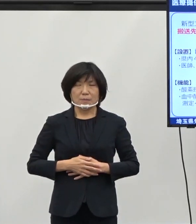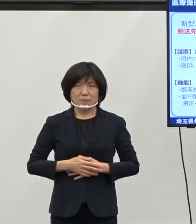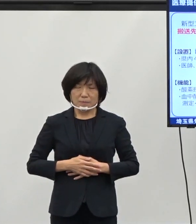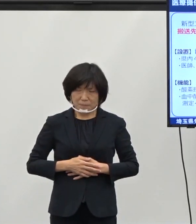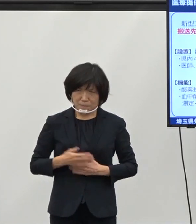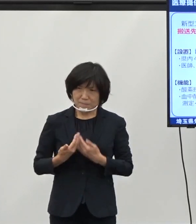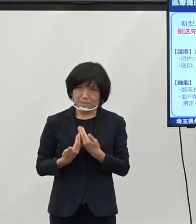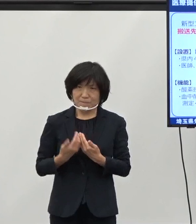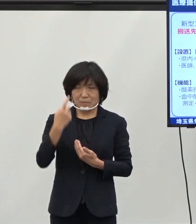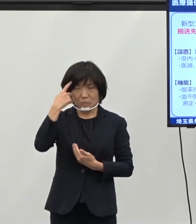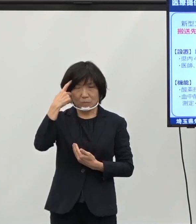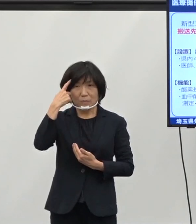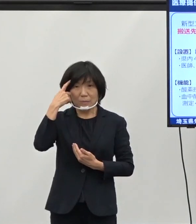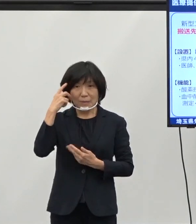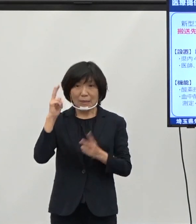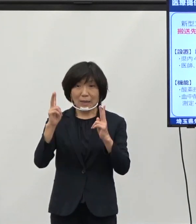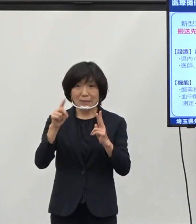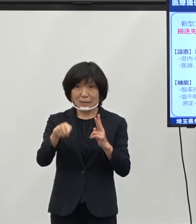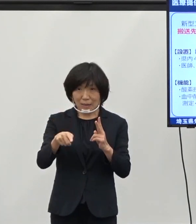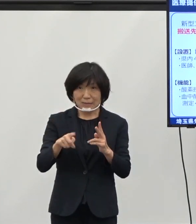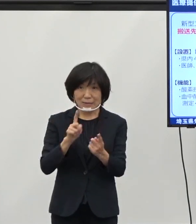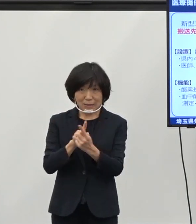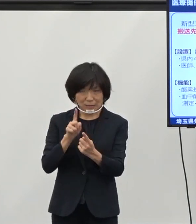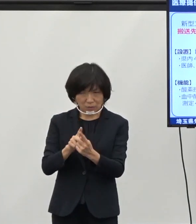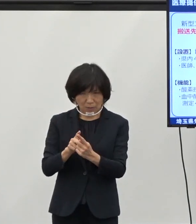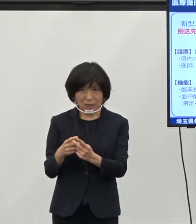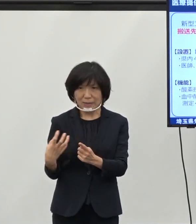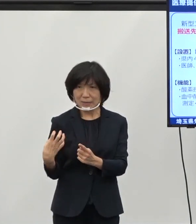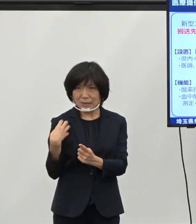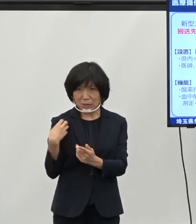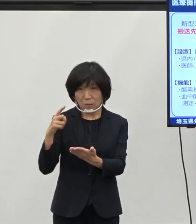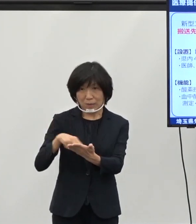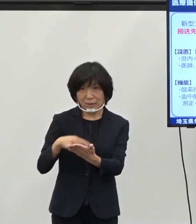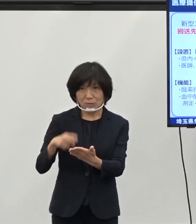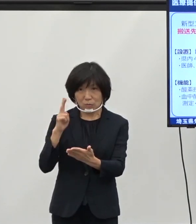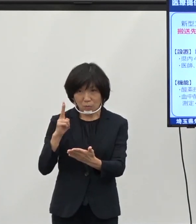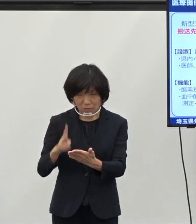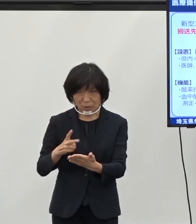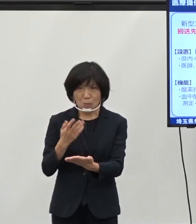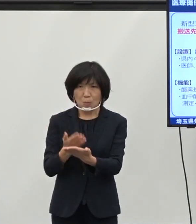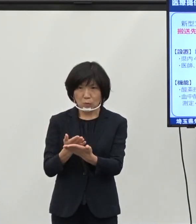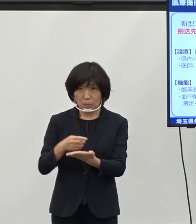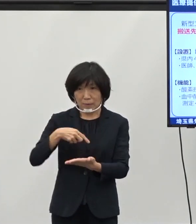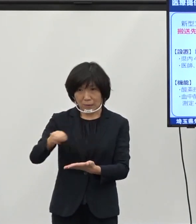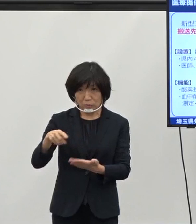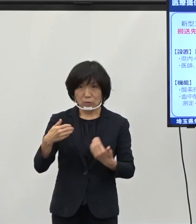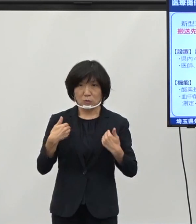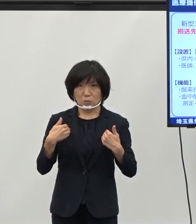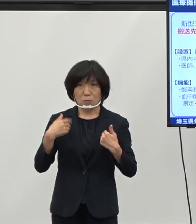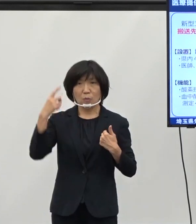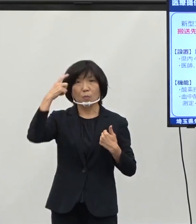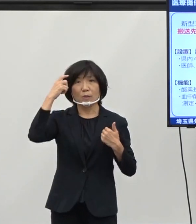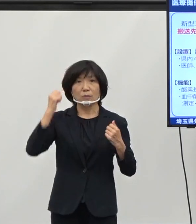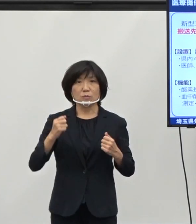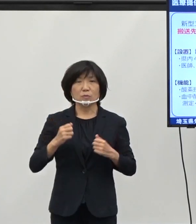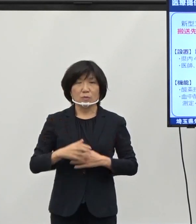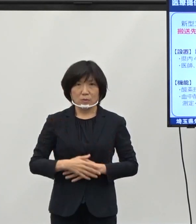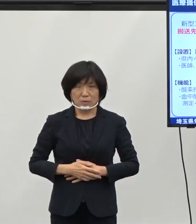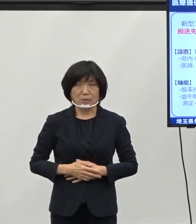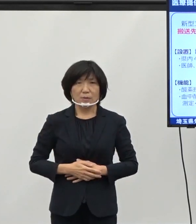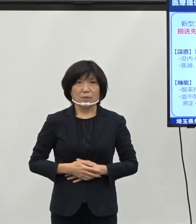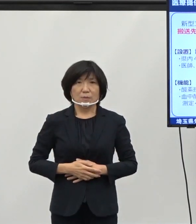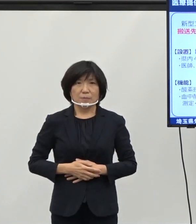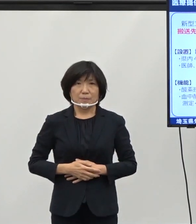憾であります。彼らに対してはしっかりと責任を果たすよう我々求める必要があると思っていますし、そこについて